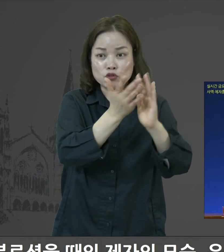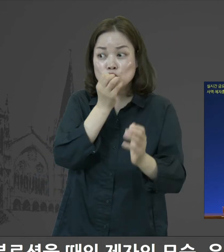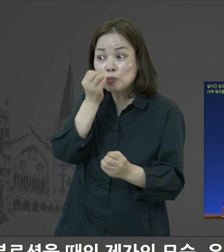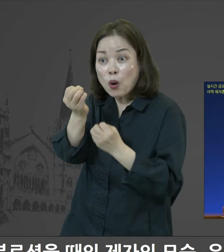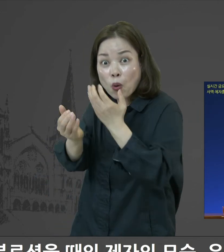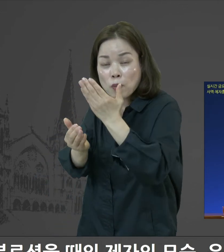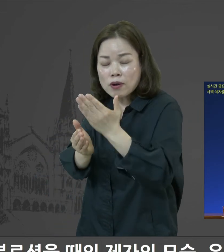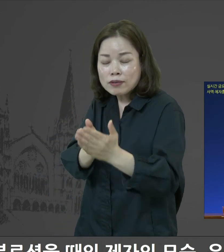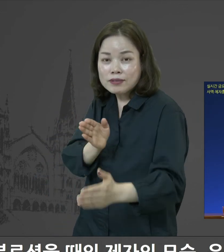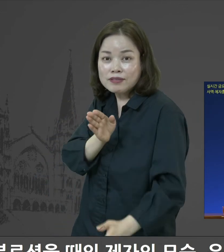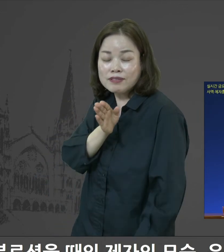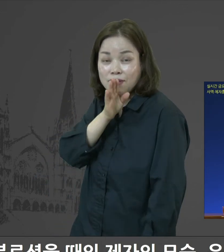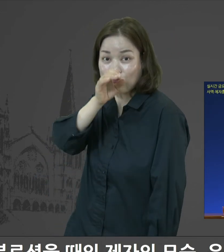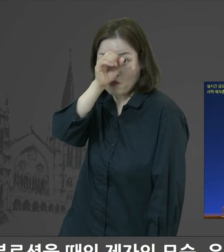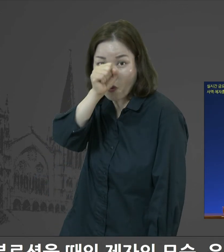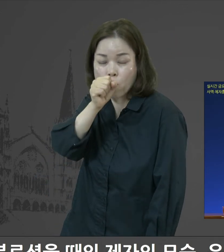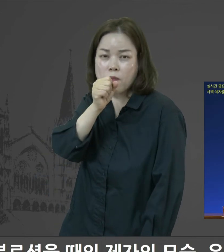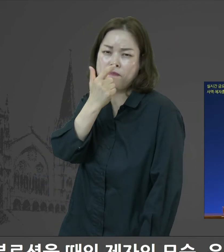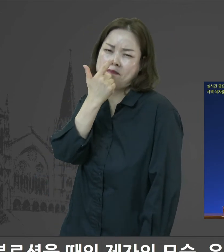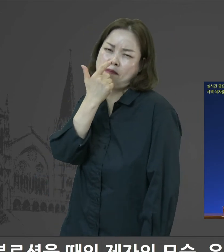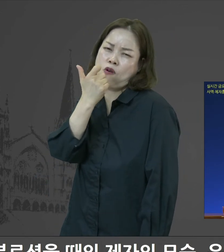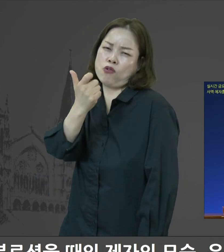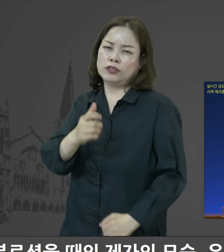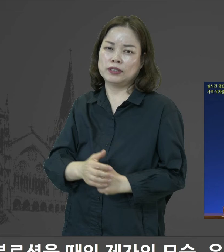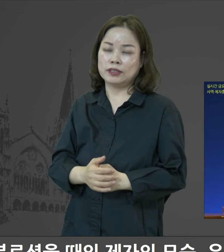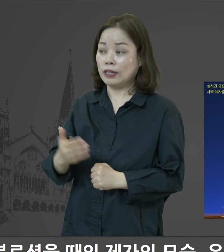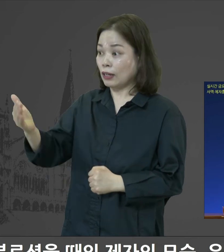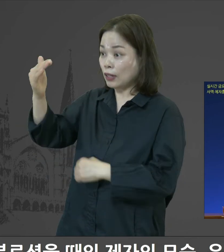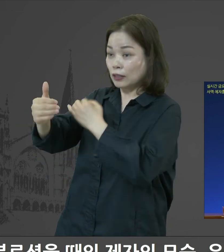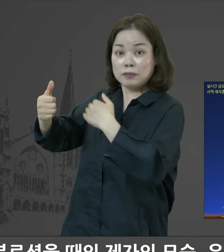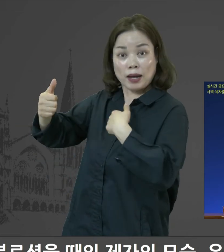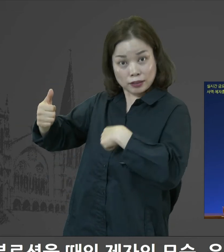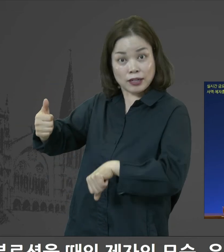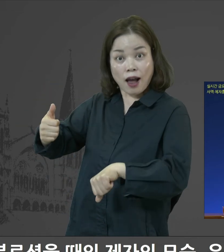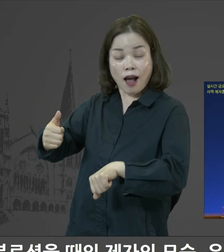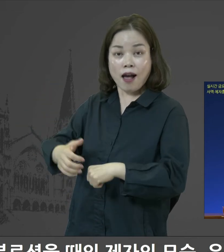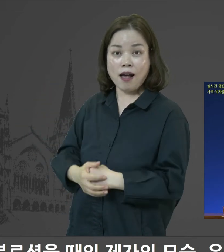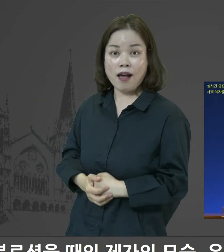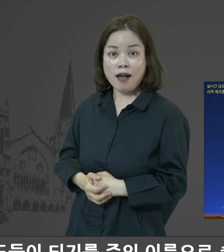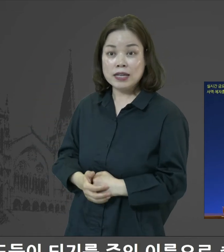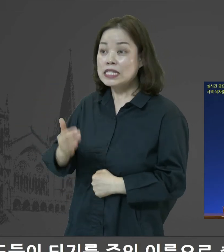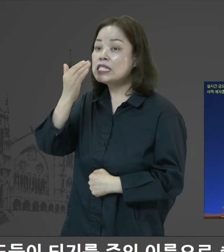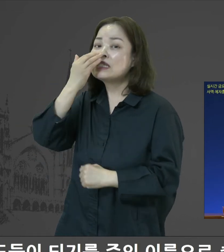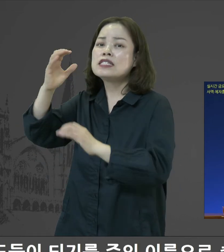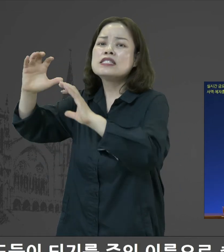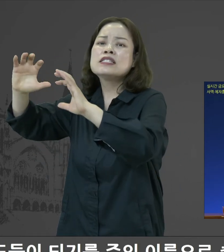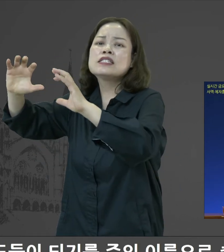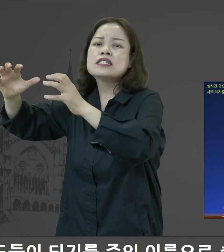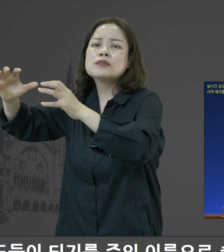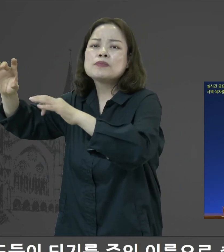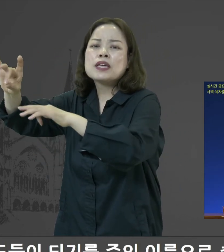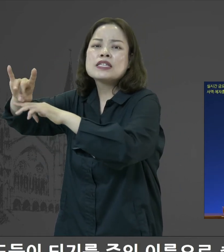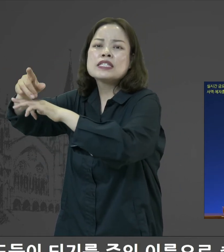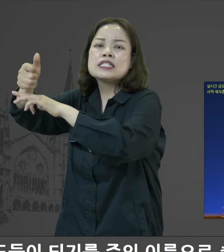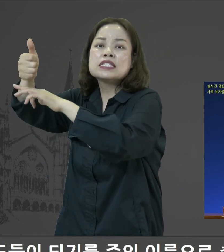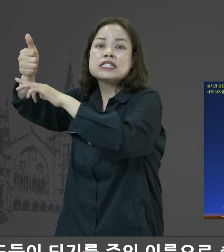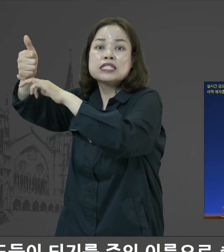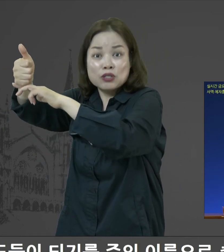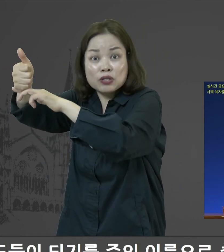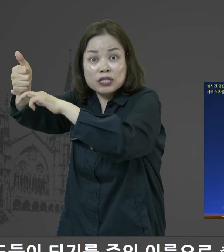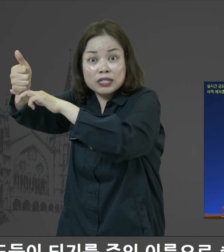고백은 정말 멋진 고백입니다. 당신은 하나님의 아들이시요 이스라엘의 임금입니다.